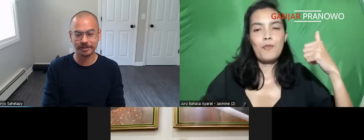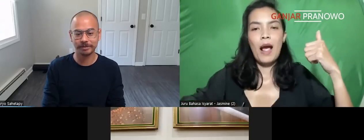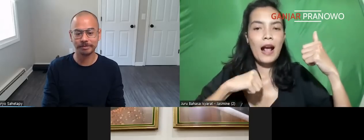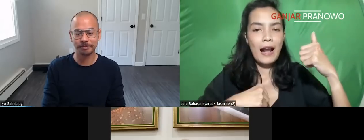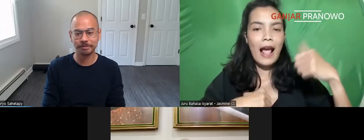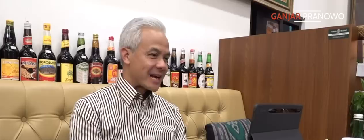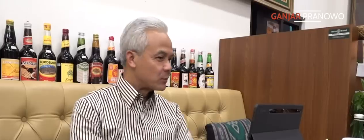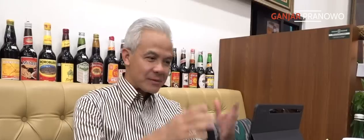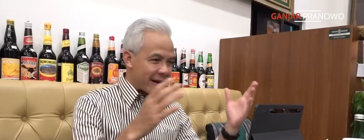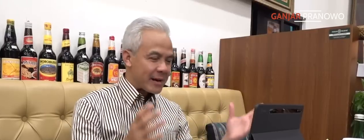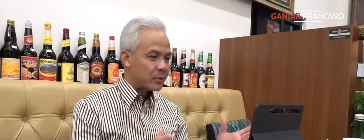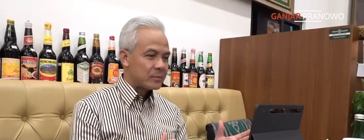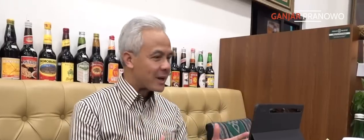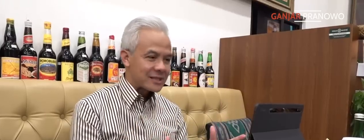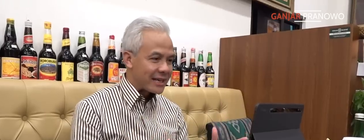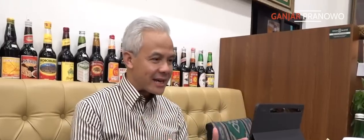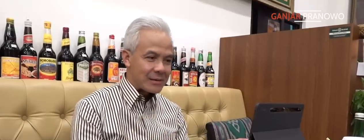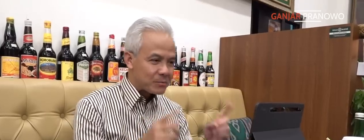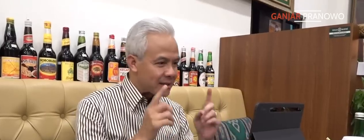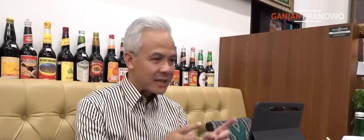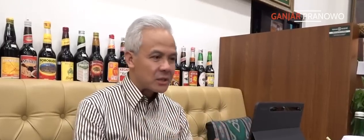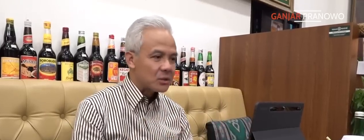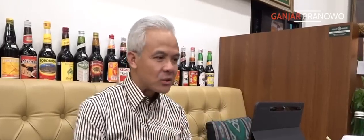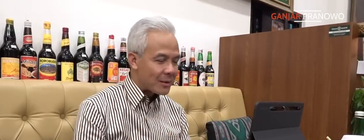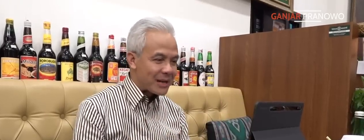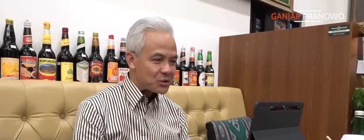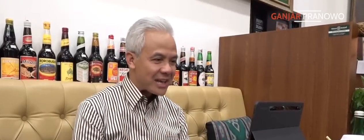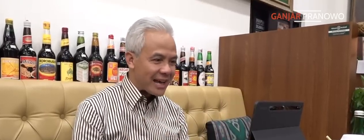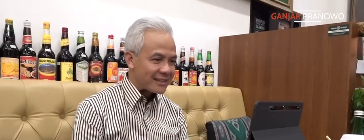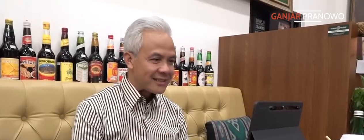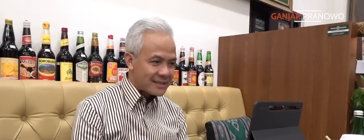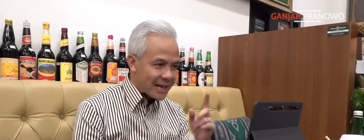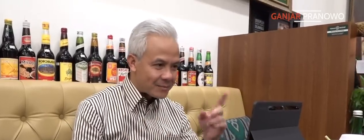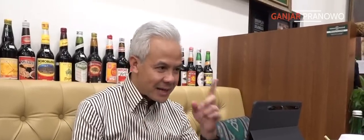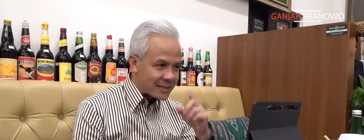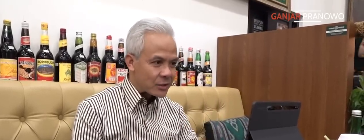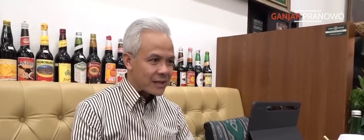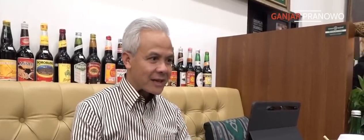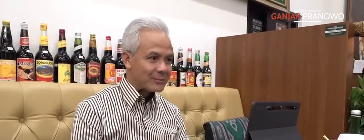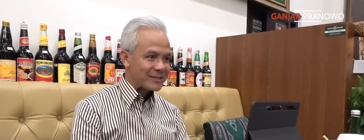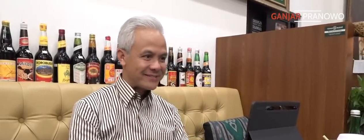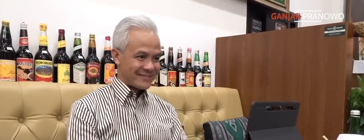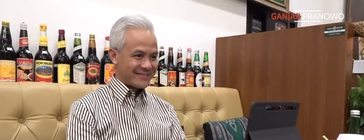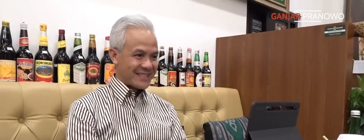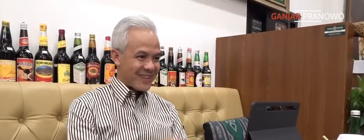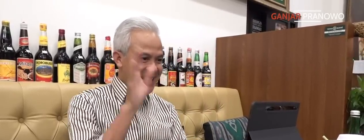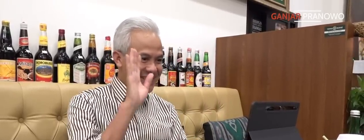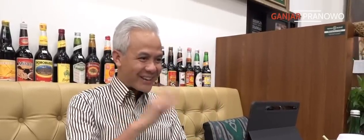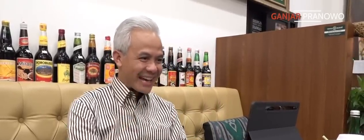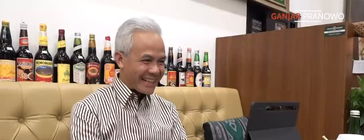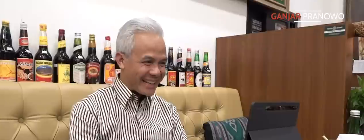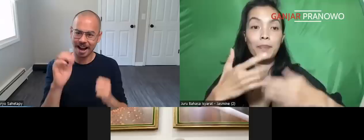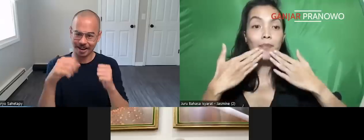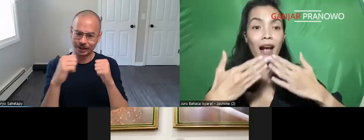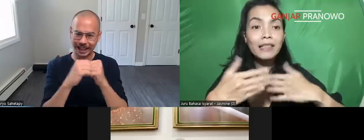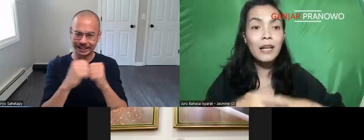banget sama Surya Kamu di mana pun buat saya kamu penting untuk kemanusiaan Saya akan belajar terus dari kamu Makasih